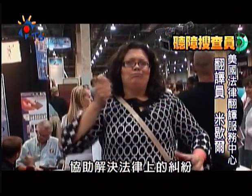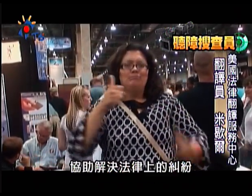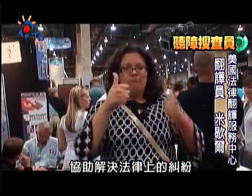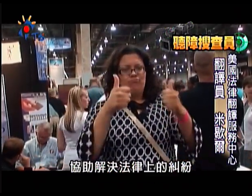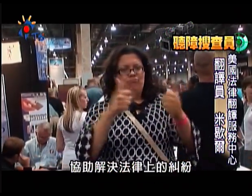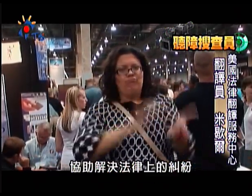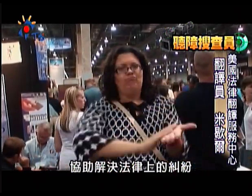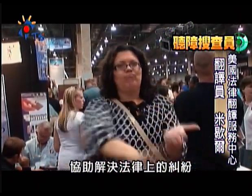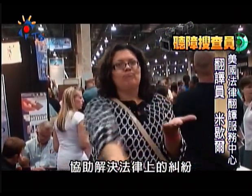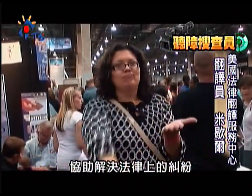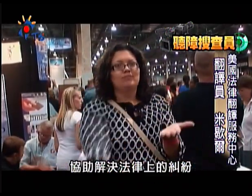纠纷。